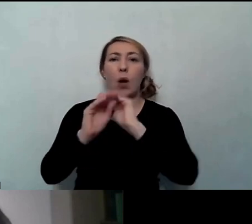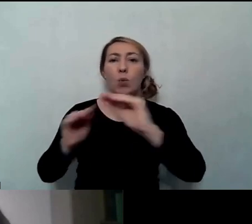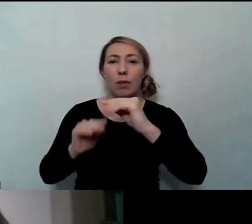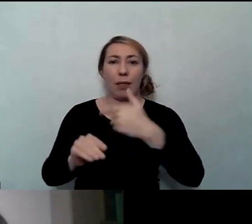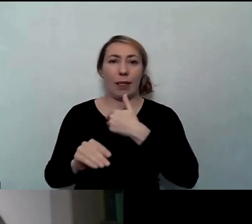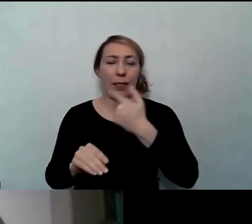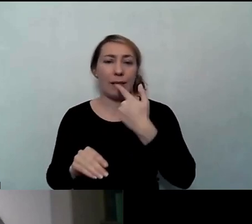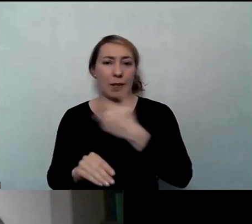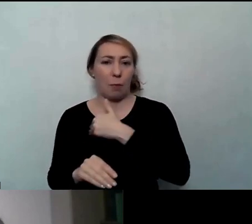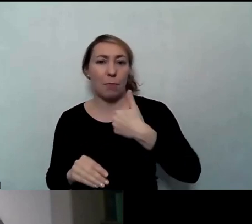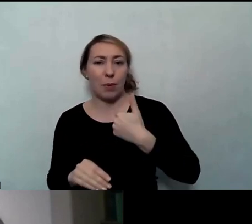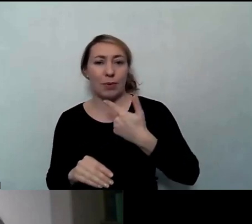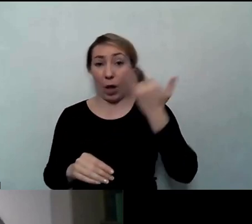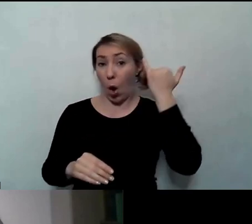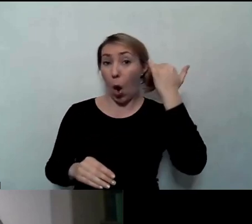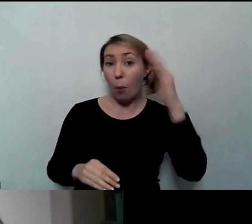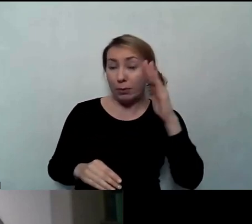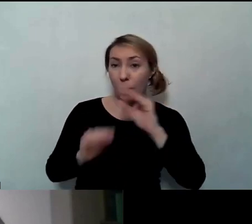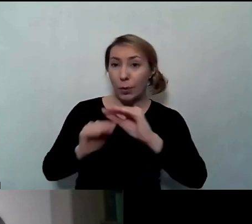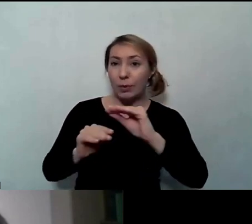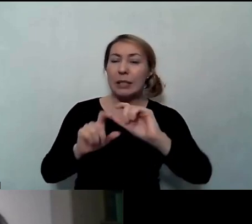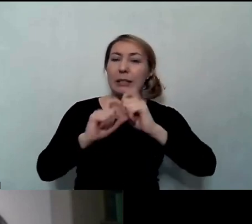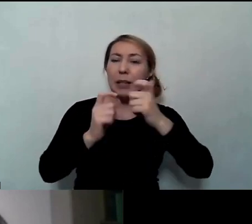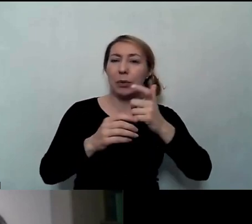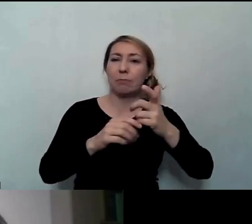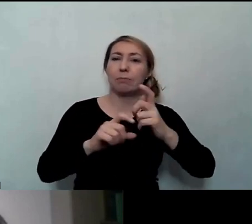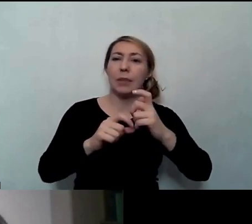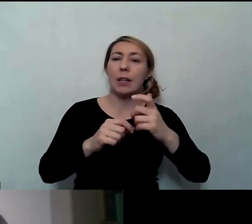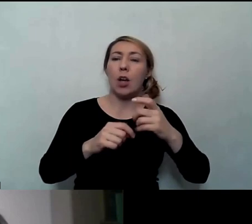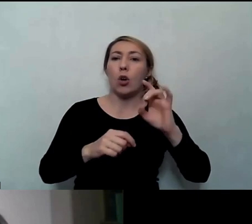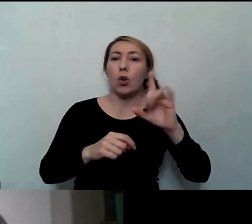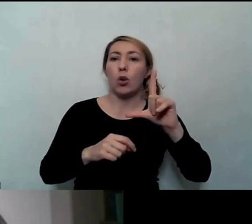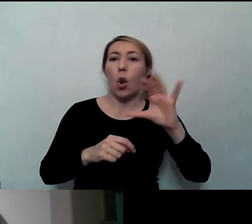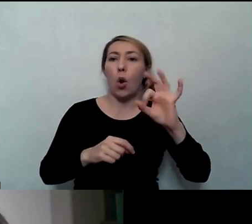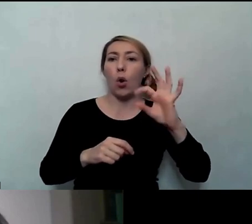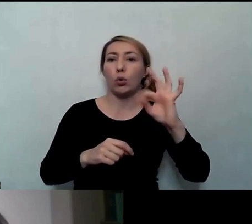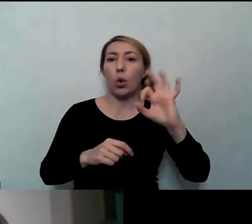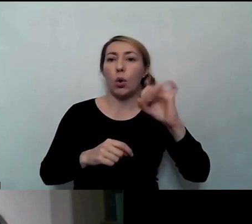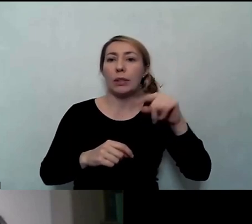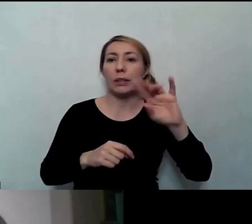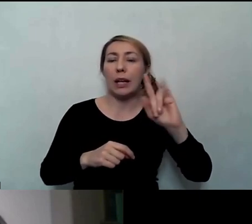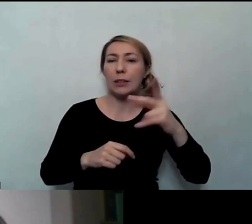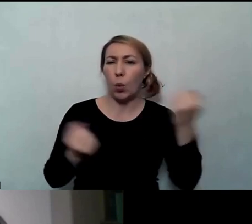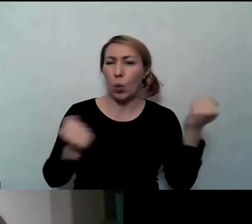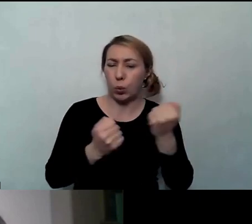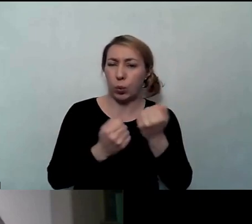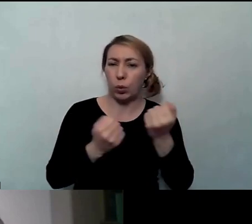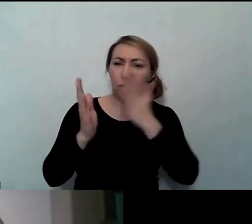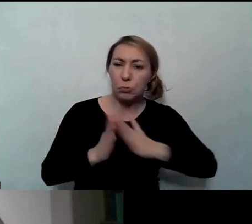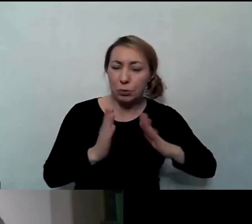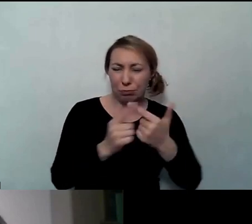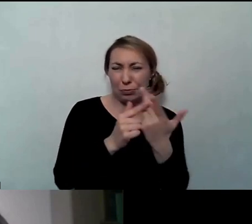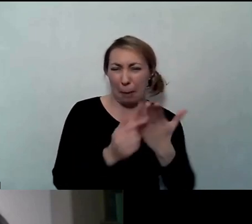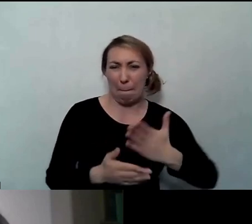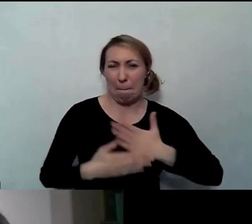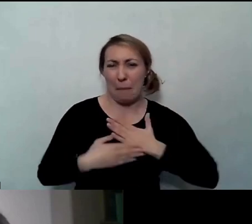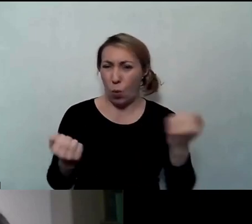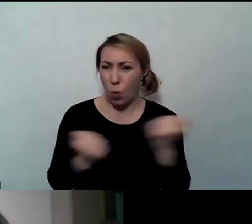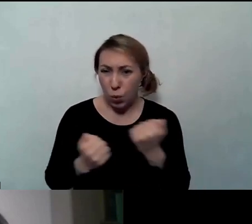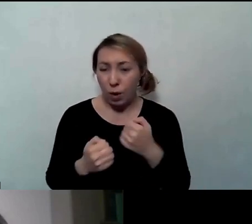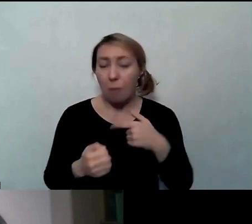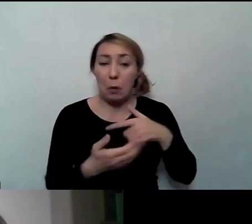czyli cały to zaplecze glottu dydaktyczne bardzo mocno opracowane i bardzo dużo takich opracowań znajdziemy i nimi się